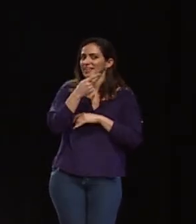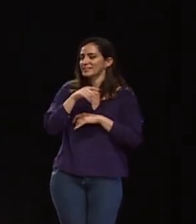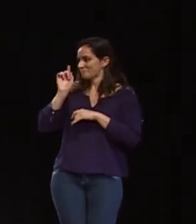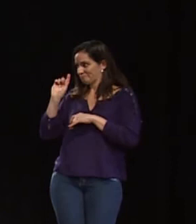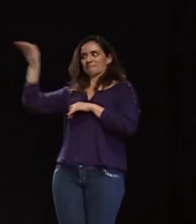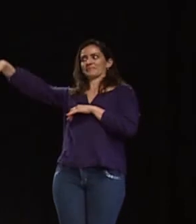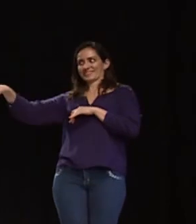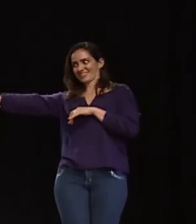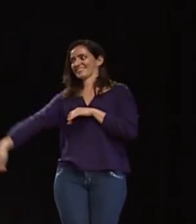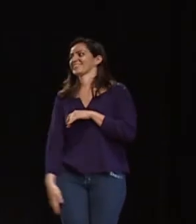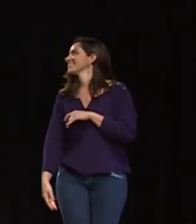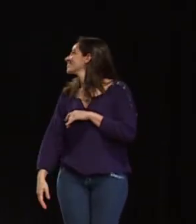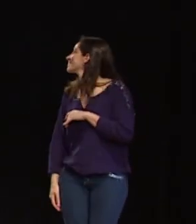Esse eu já falei, pode pular.